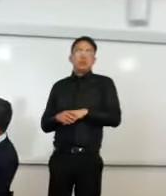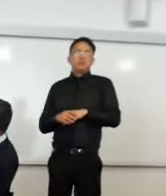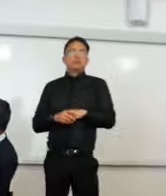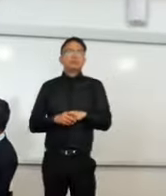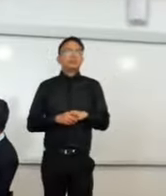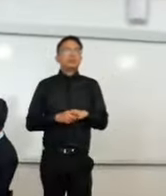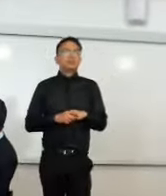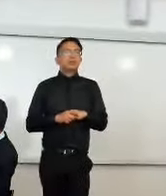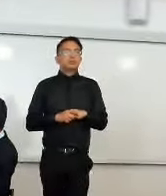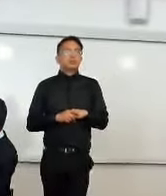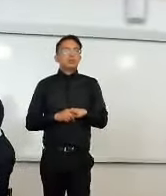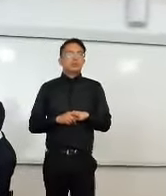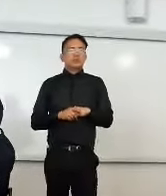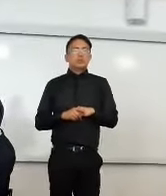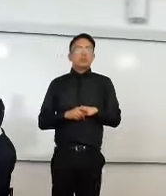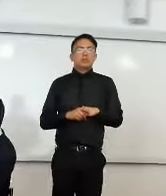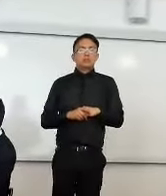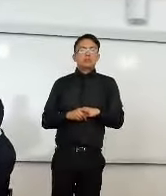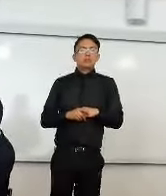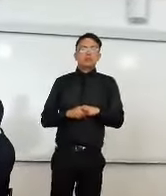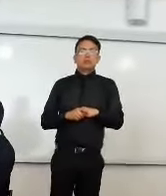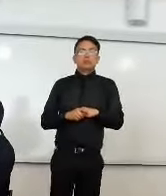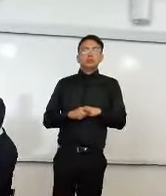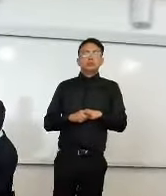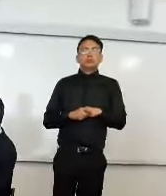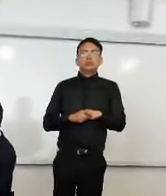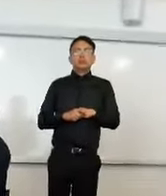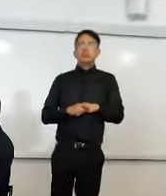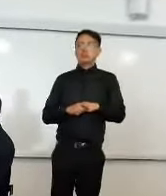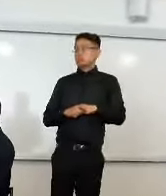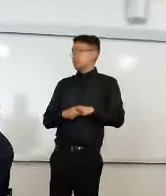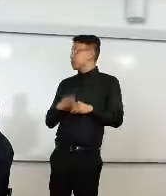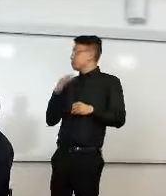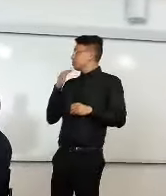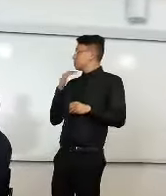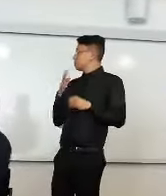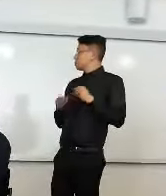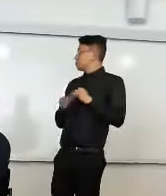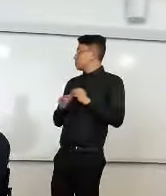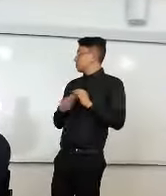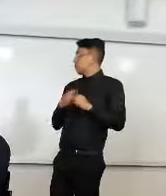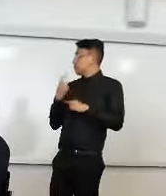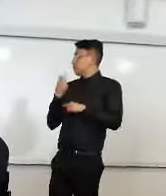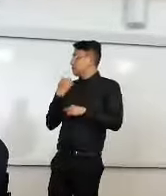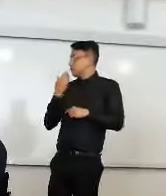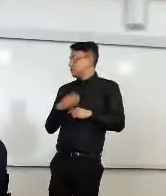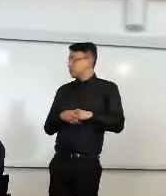esa comunicación médico-paciente. No sé si me falta algo sobre ahí que podamos complementar.